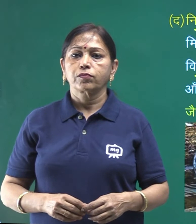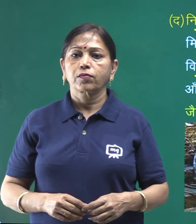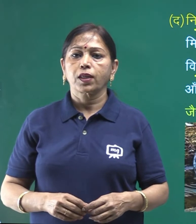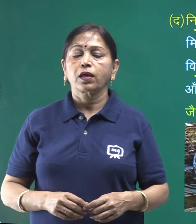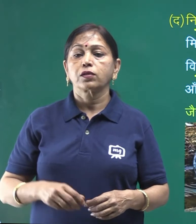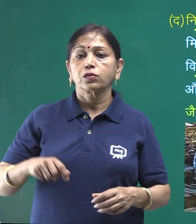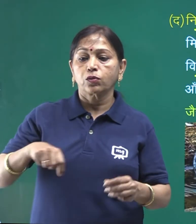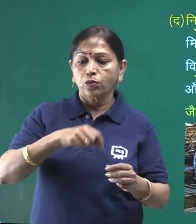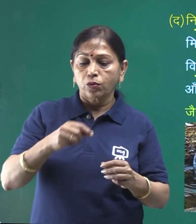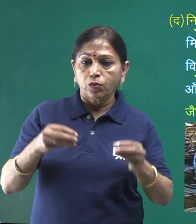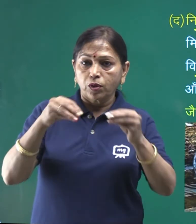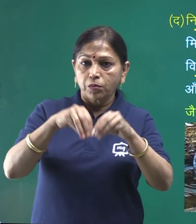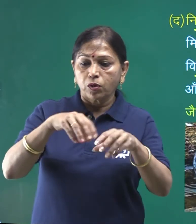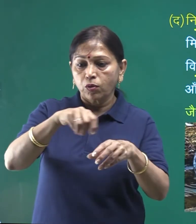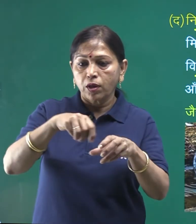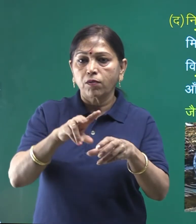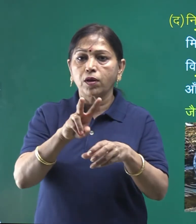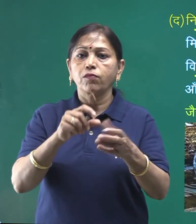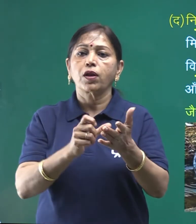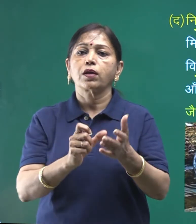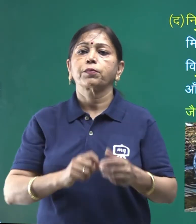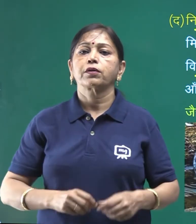विलायक में